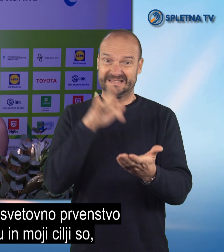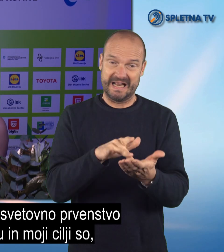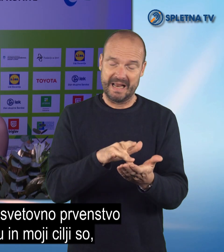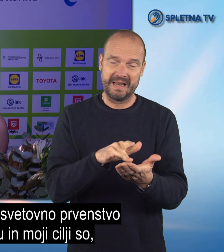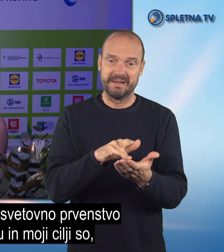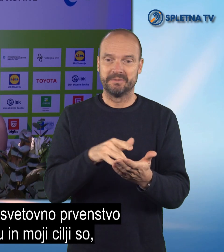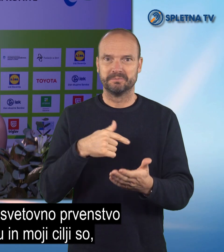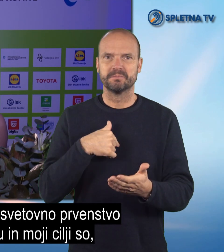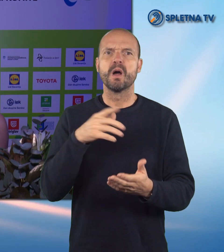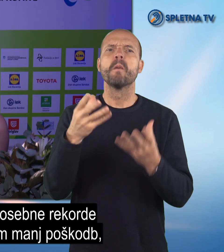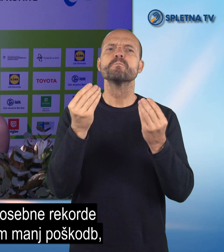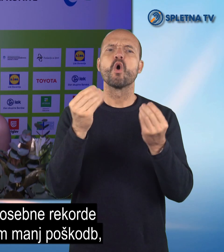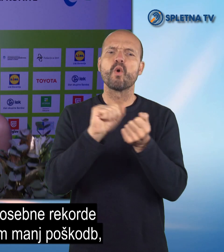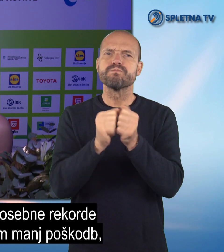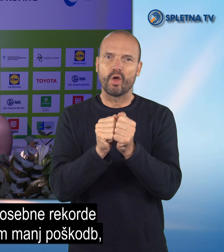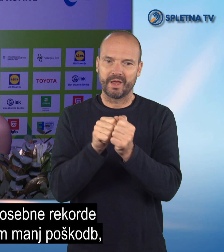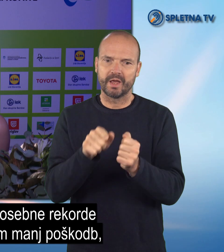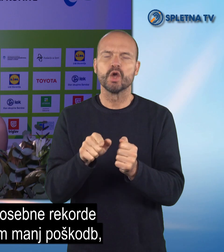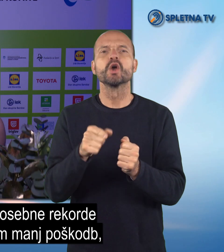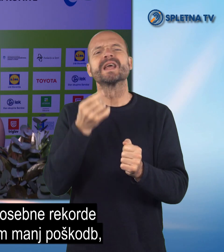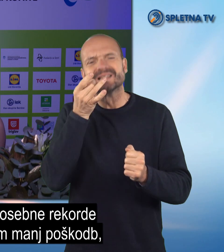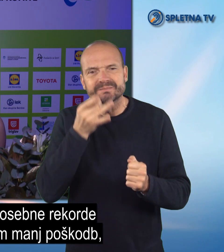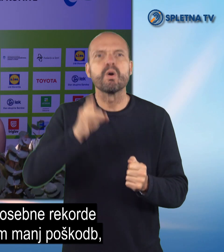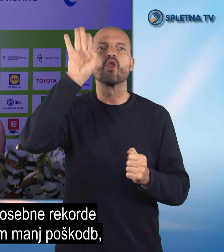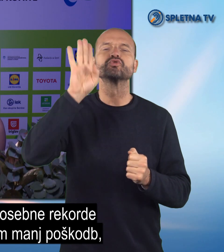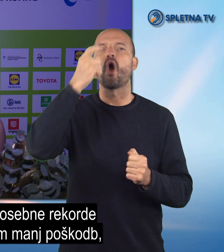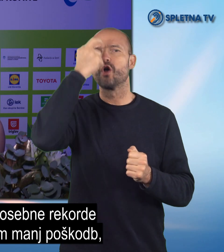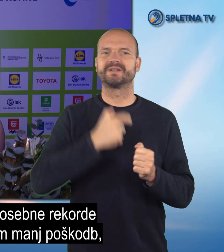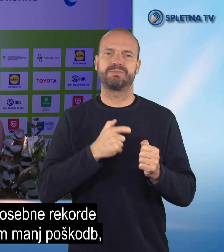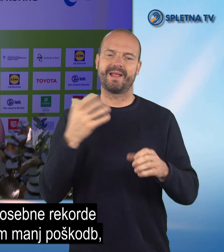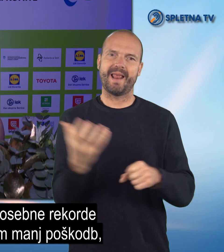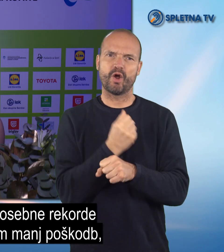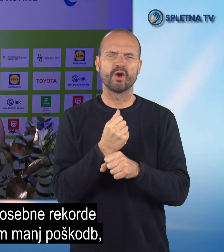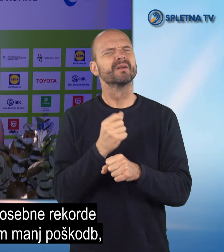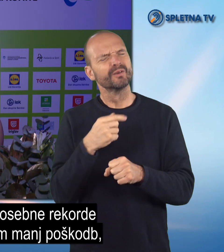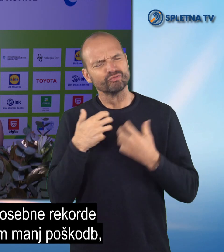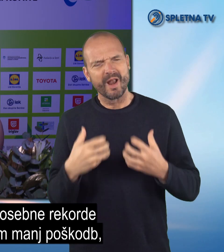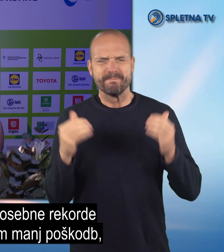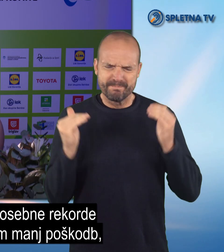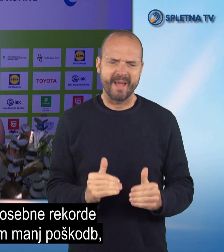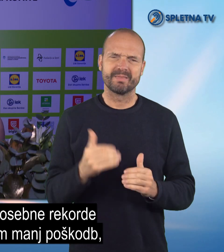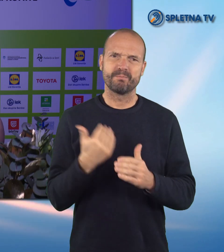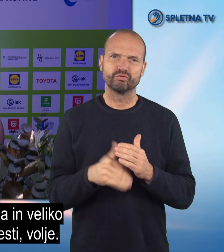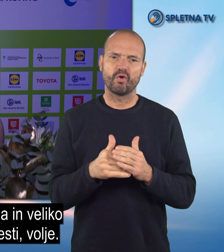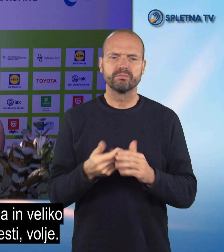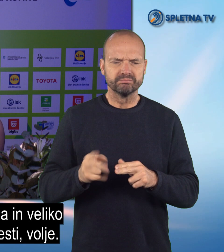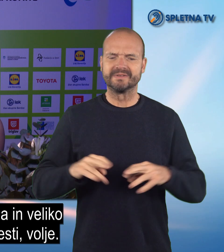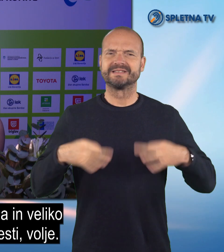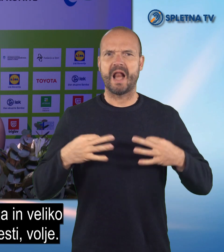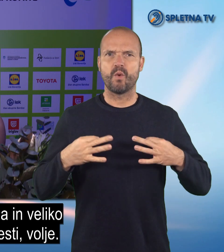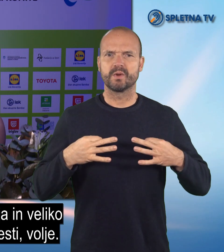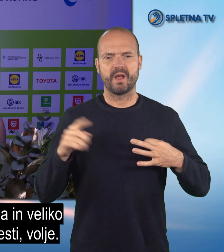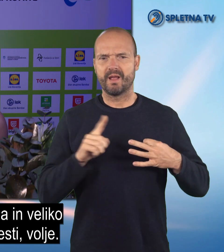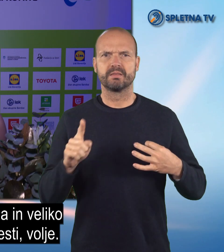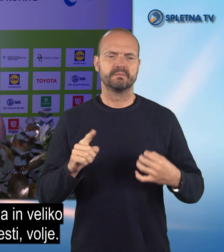cilji so, da bi rada na mnogoboju še izboljšala osebne rekorde, čim manj poškodb, več